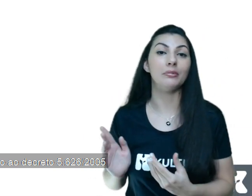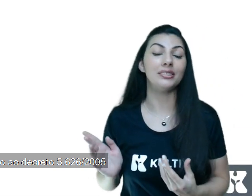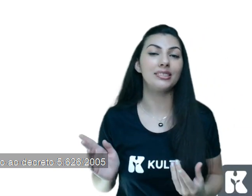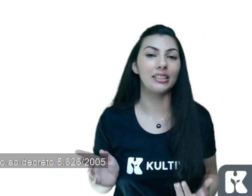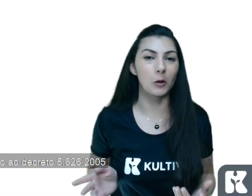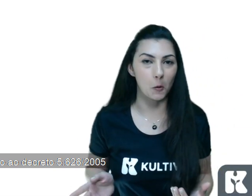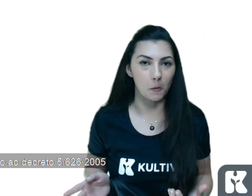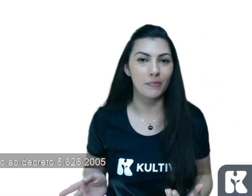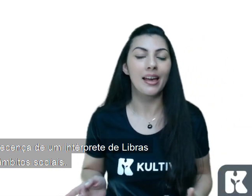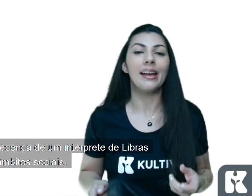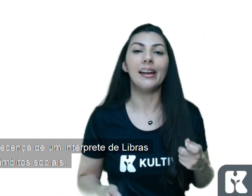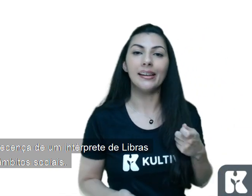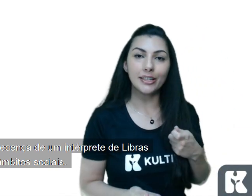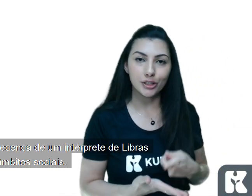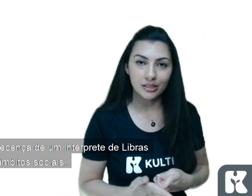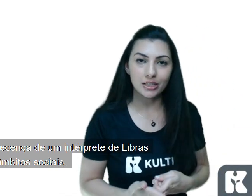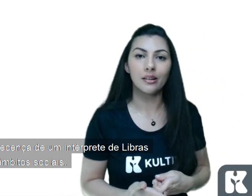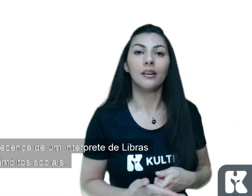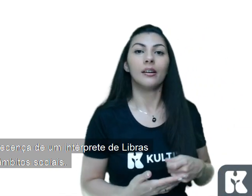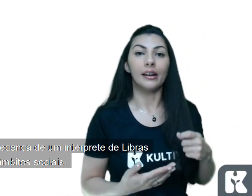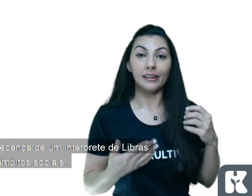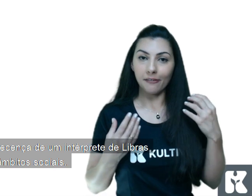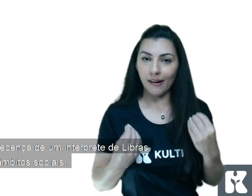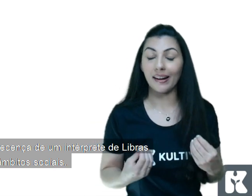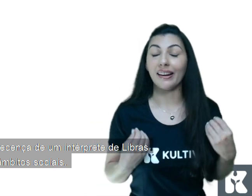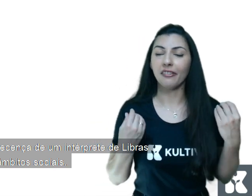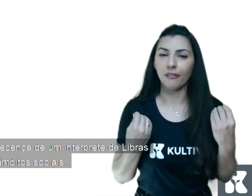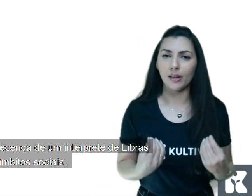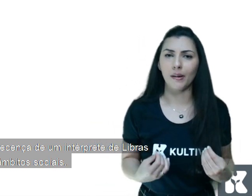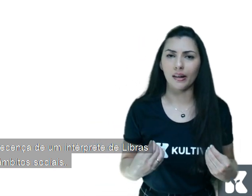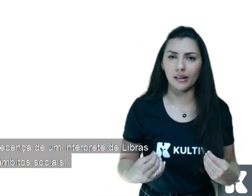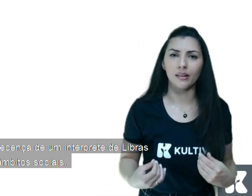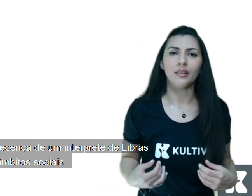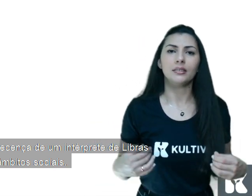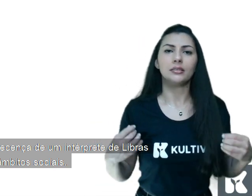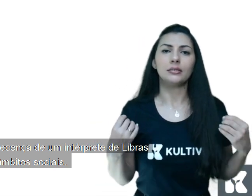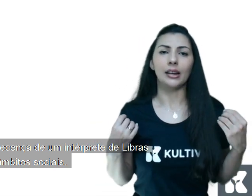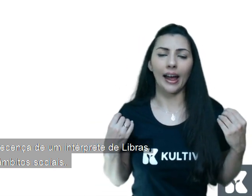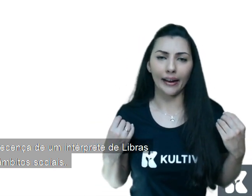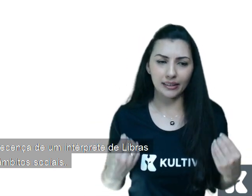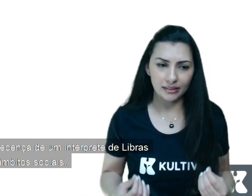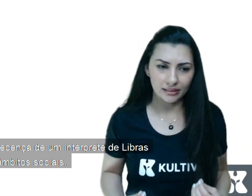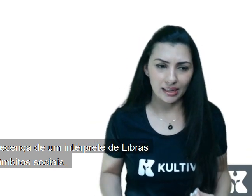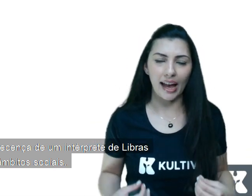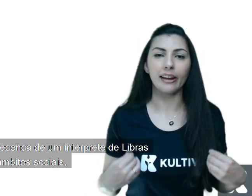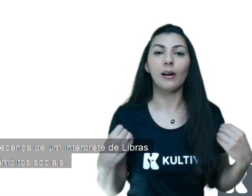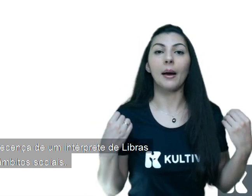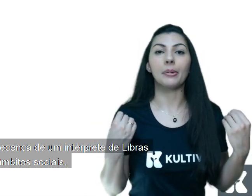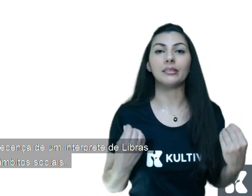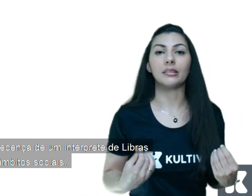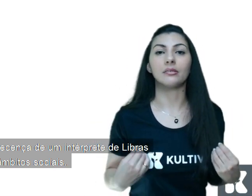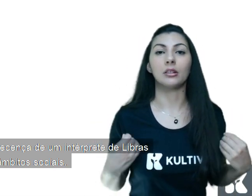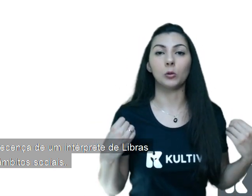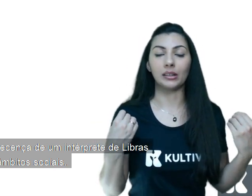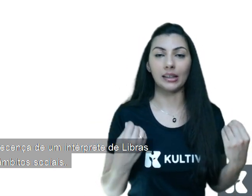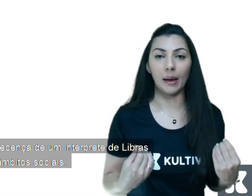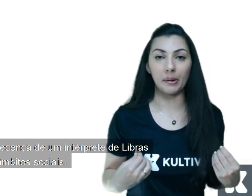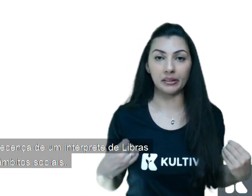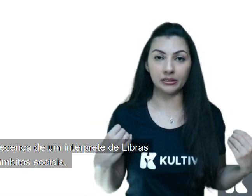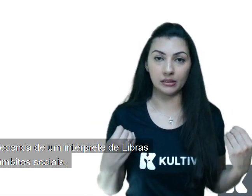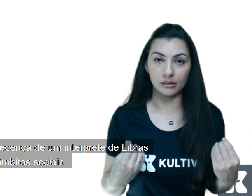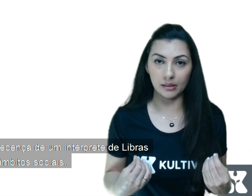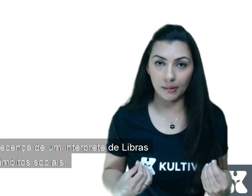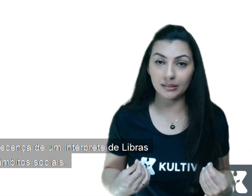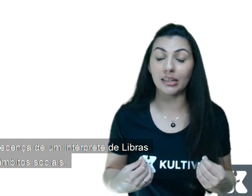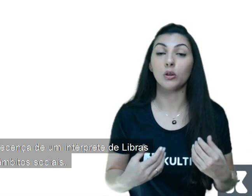5626 de 2005. Ele afirma que é necessário a presença do